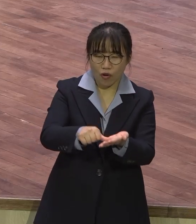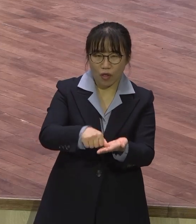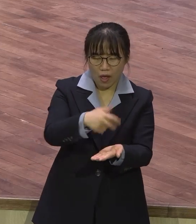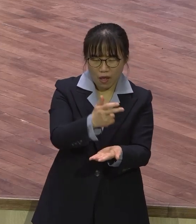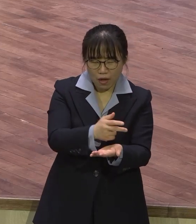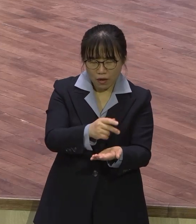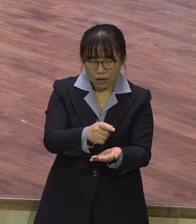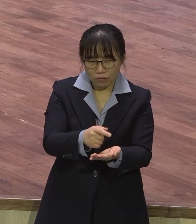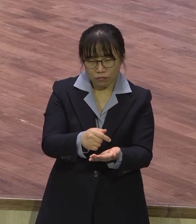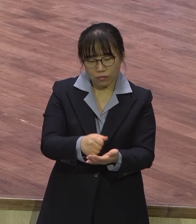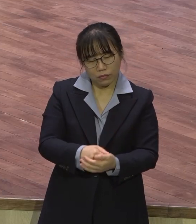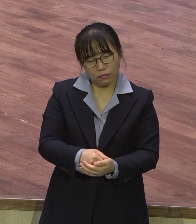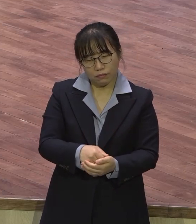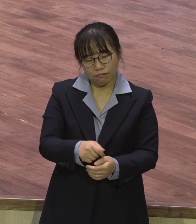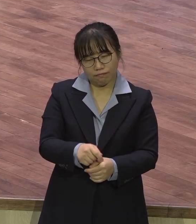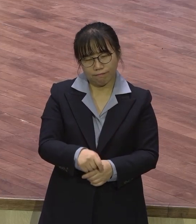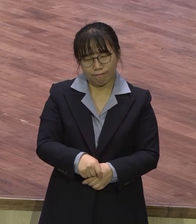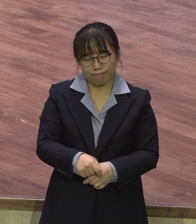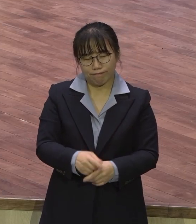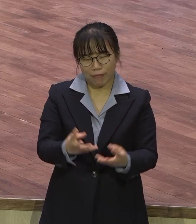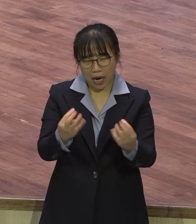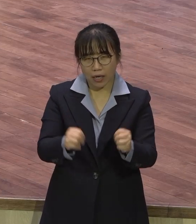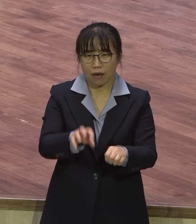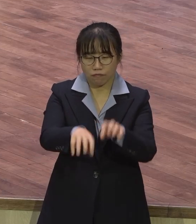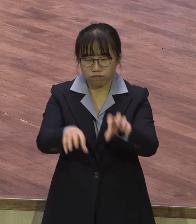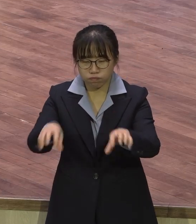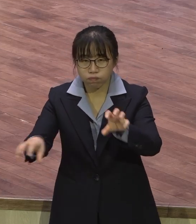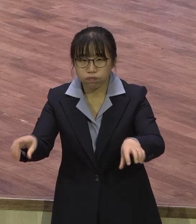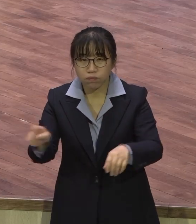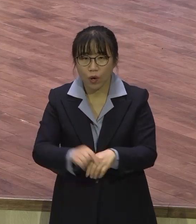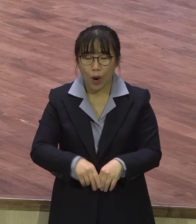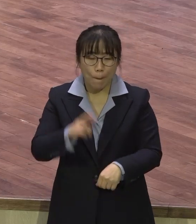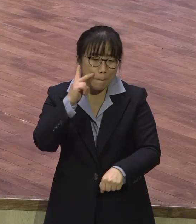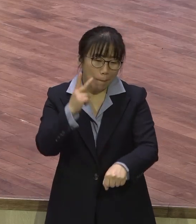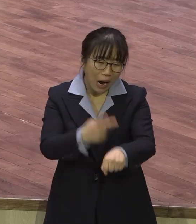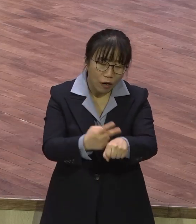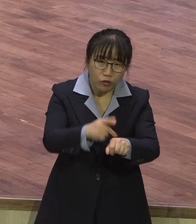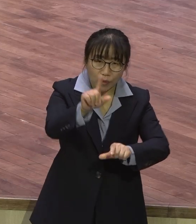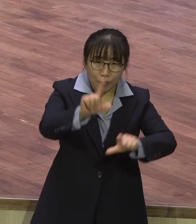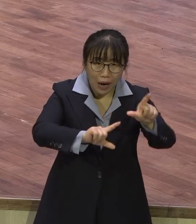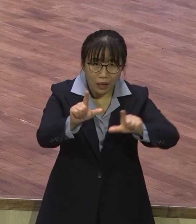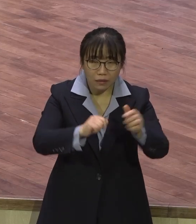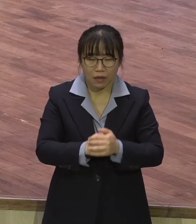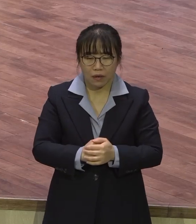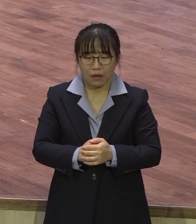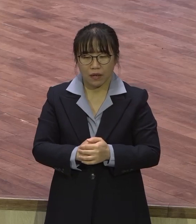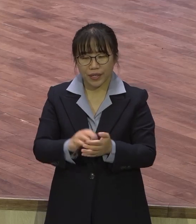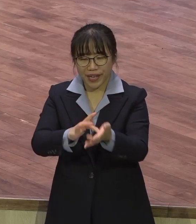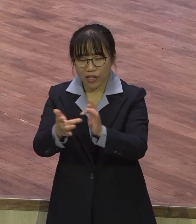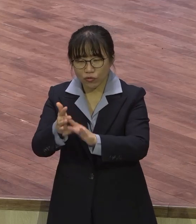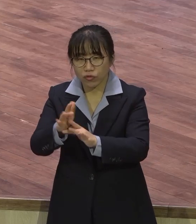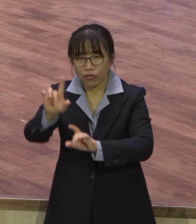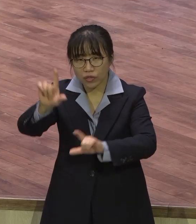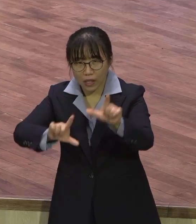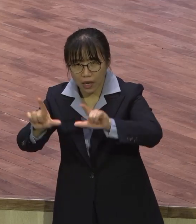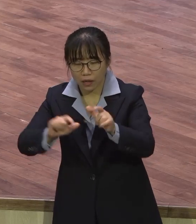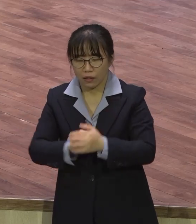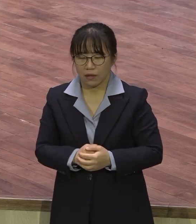예수상 바울상 베드로상 성인상 그냥